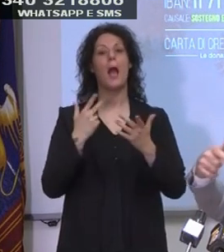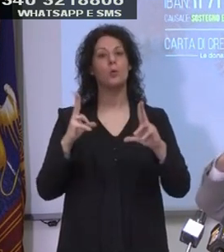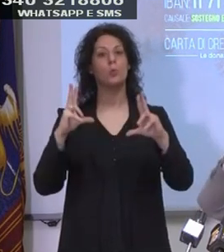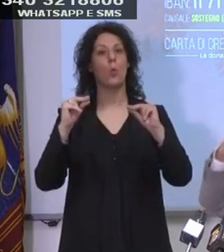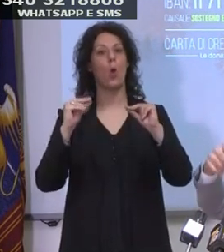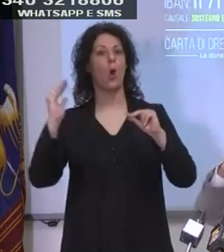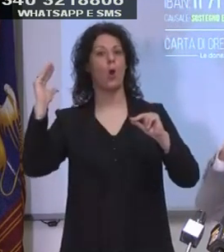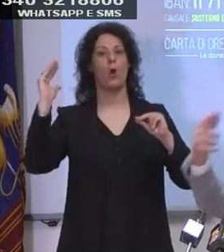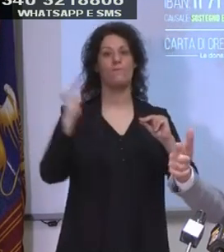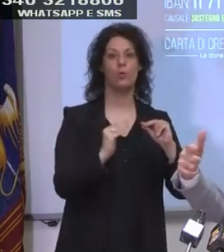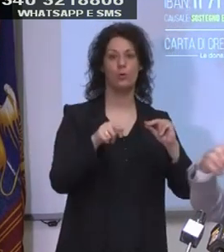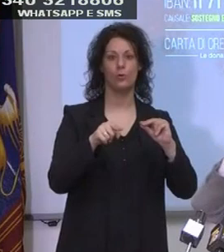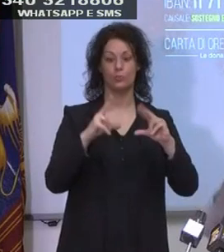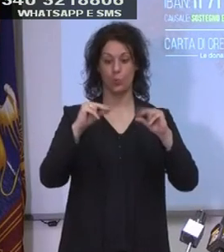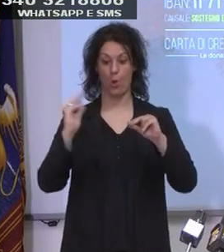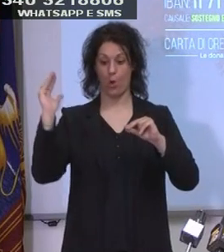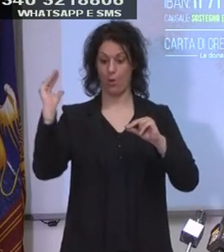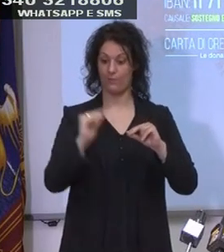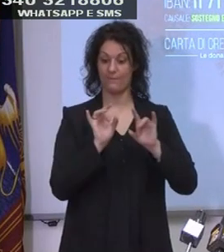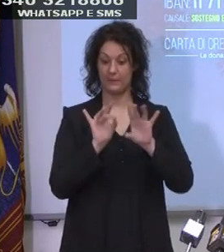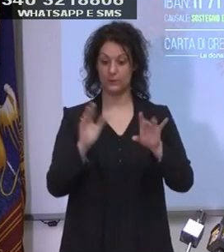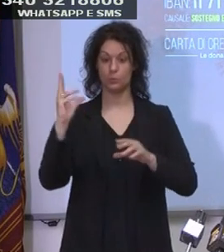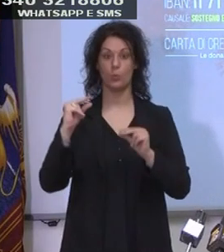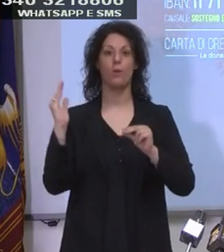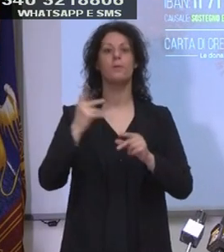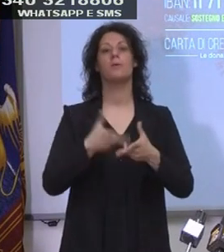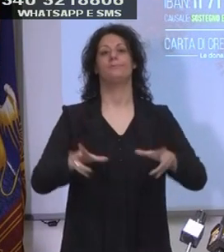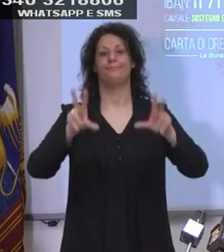il nome nuovo, bisogna rifare il vaccino, tutta questa storia.